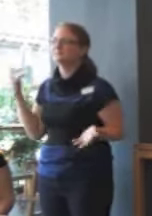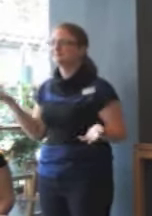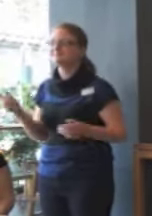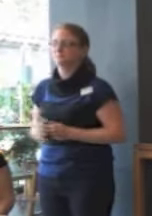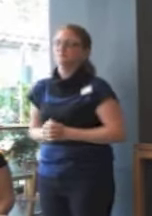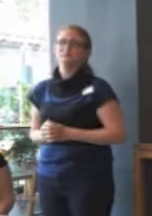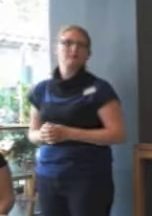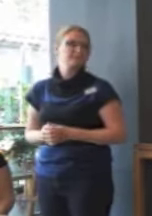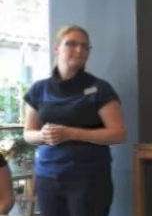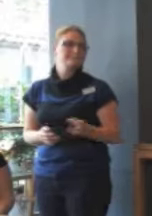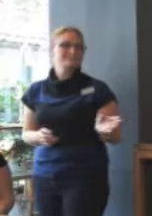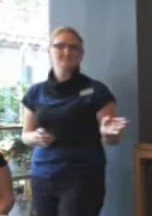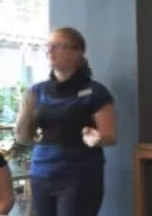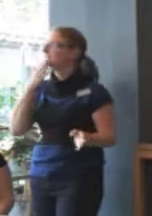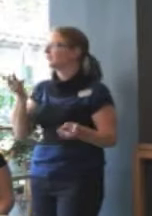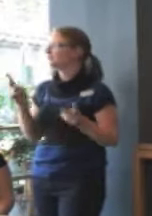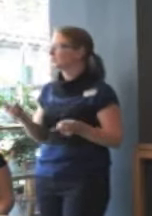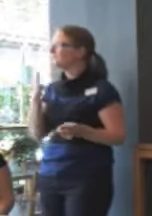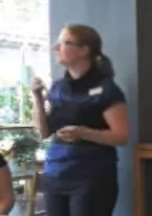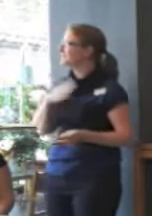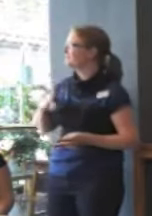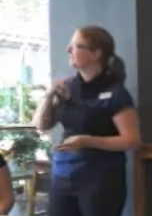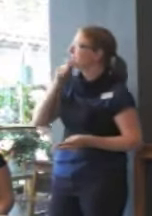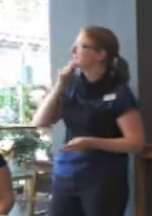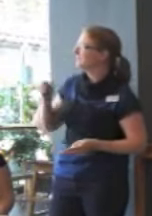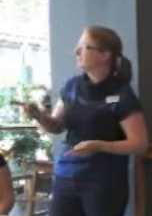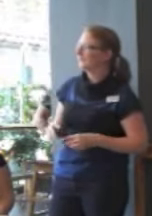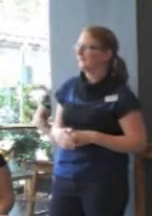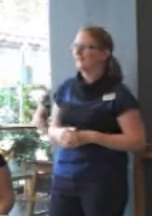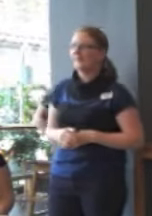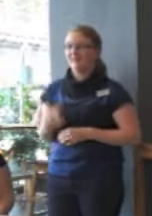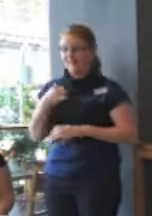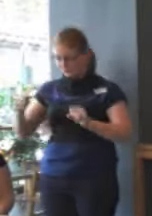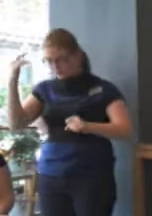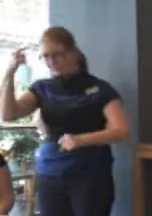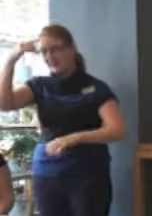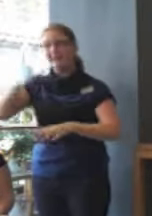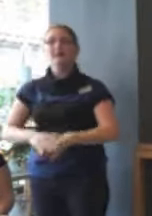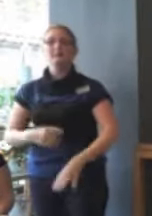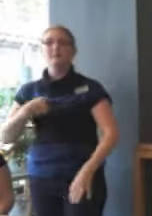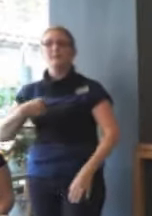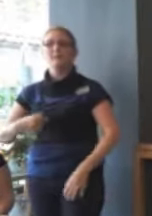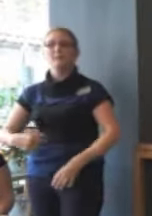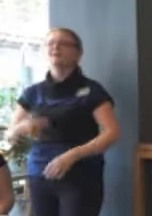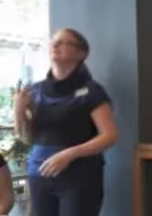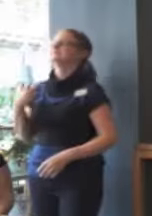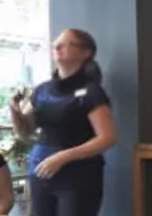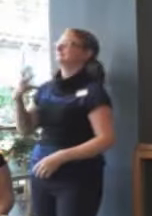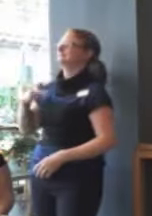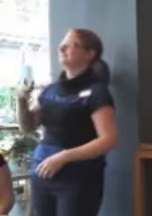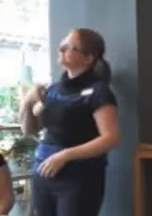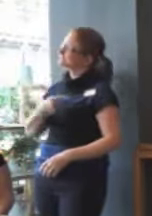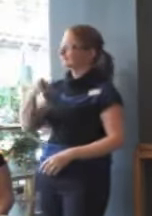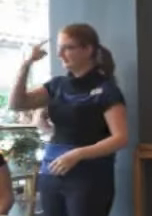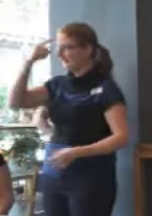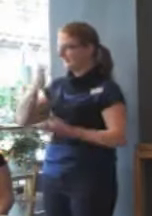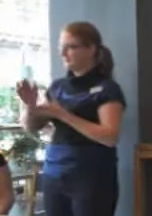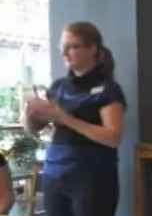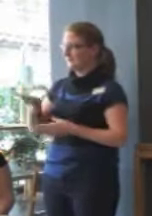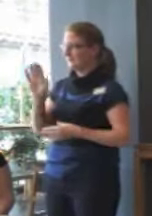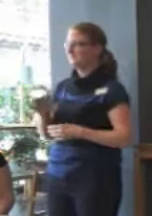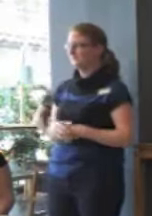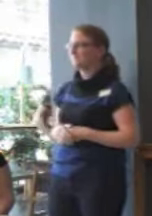Bra så långt. Vem var det du ville intervjua nu då? Det ska jag tänka på ju. Jaha. Mm. Då får du fortsätta tänka.